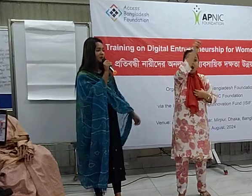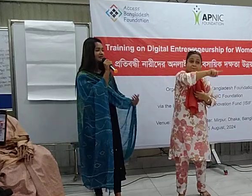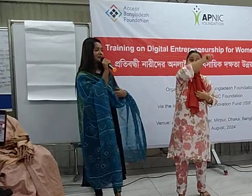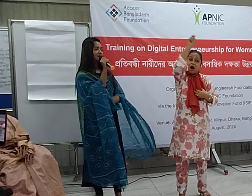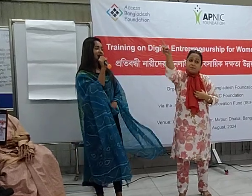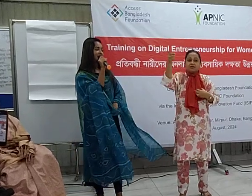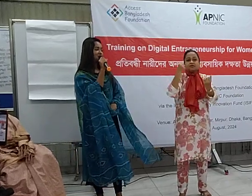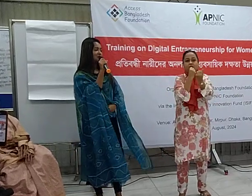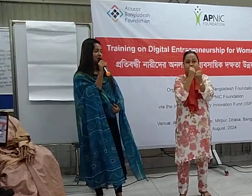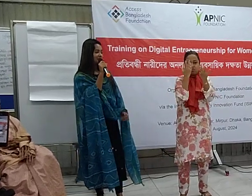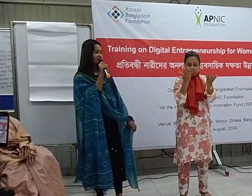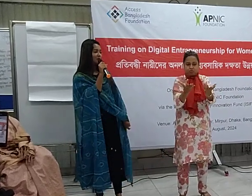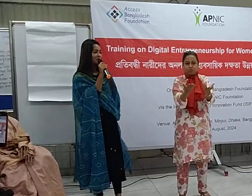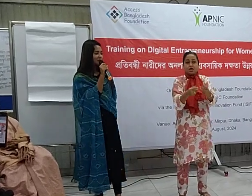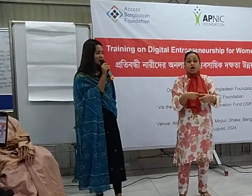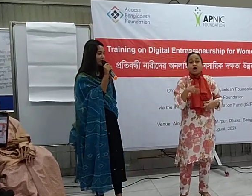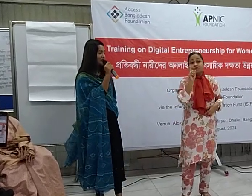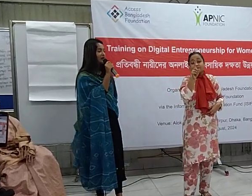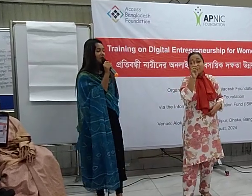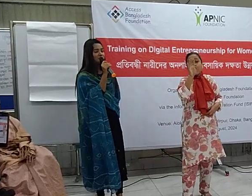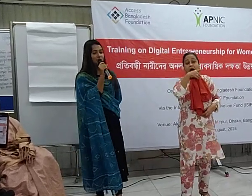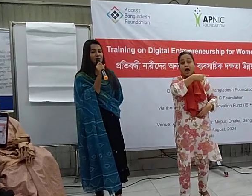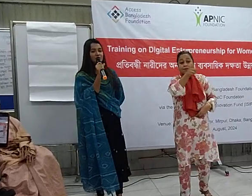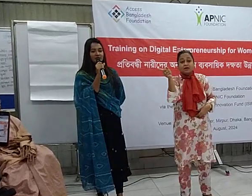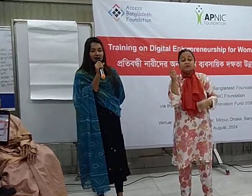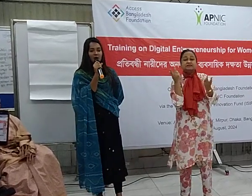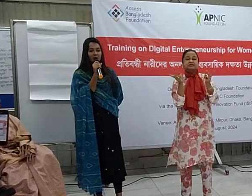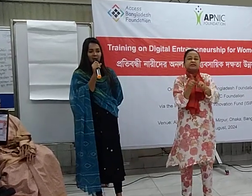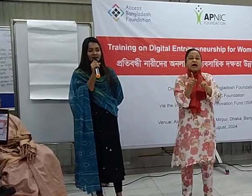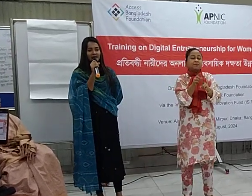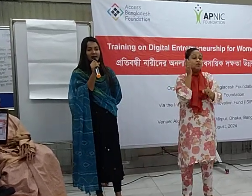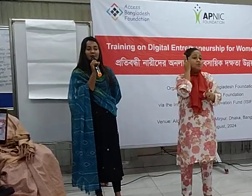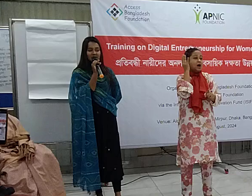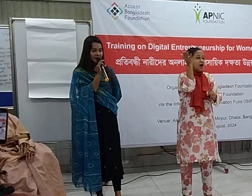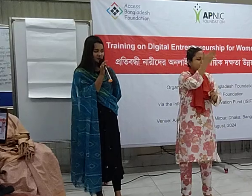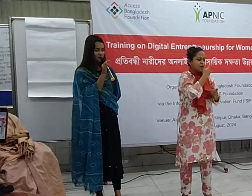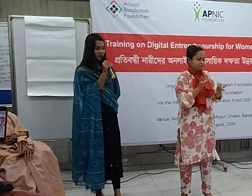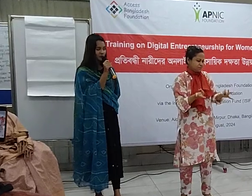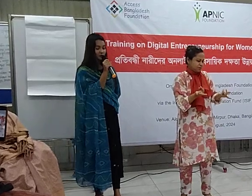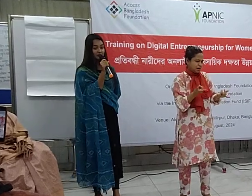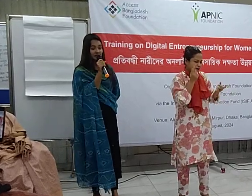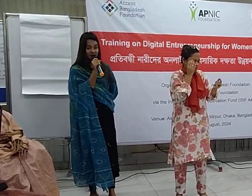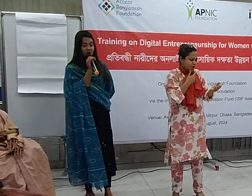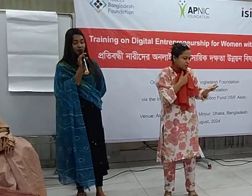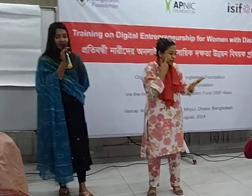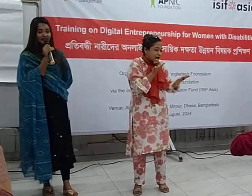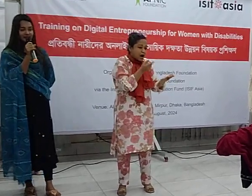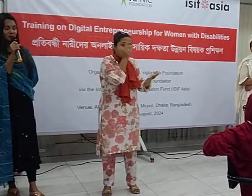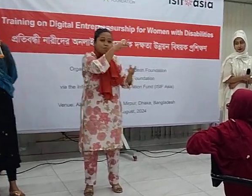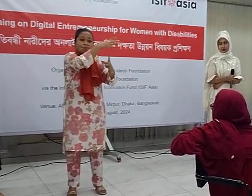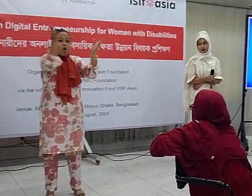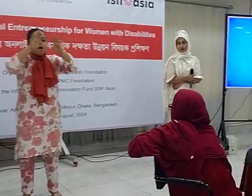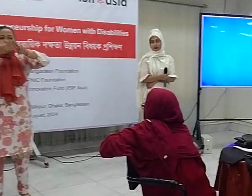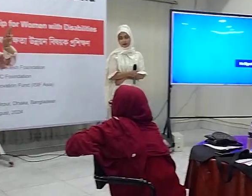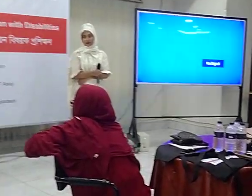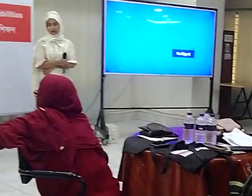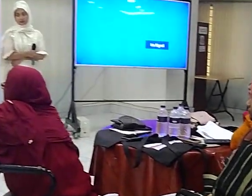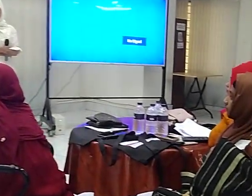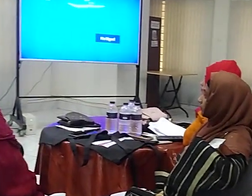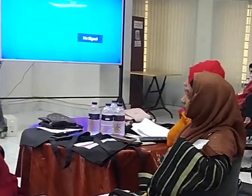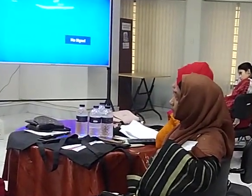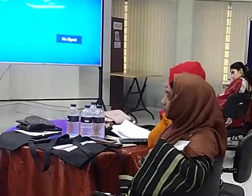আর সমাজ সেবা থেকে যদি হচ্ছে কেউ কোনো ধরনের সহযোগিতা নাও পেয়ে থাকে আমাদের বাস্তবন প্রতিবন্ধী নারীদের মধ্যে, তারা